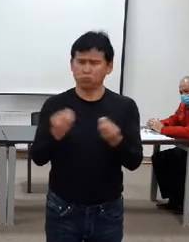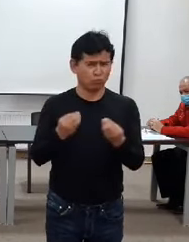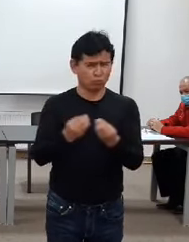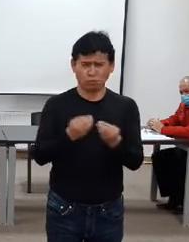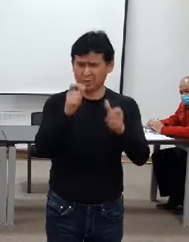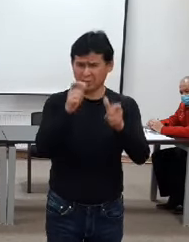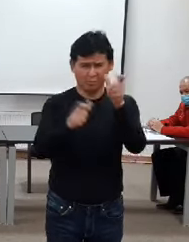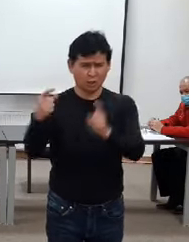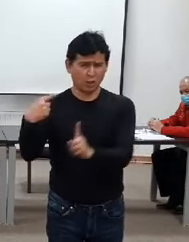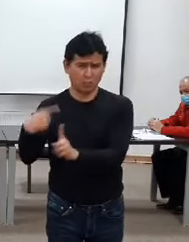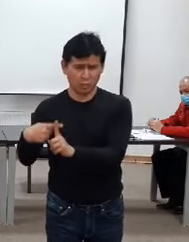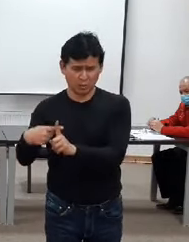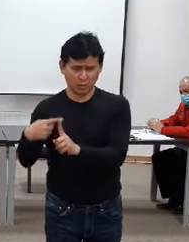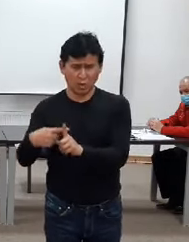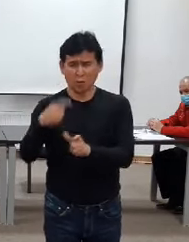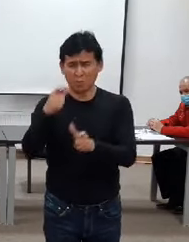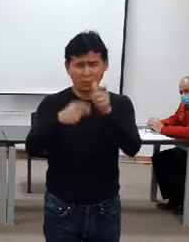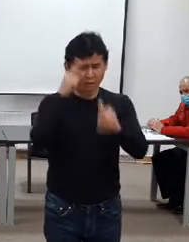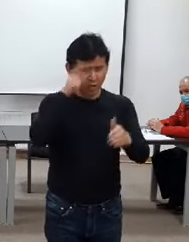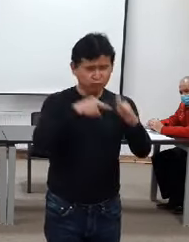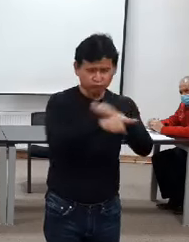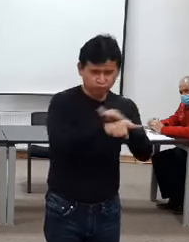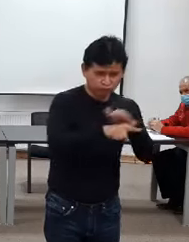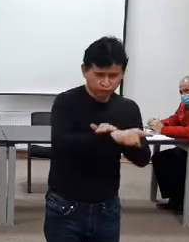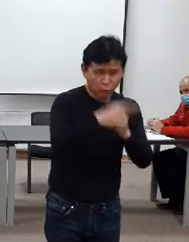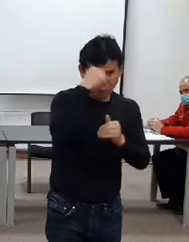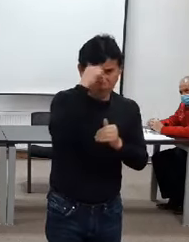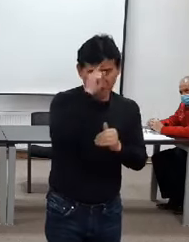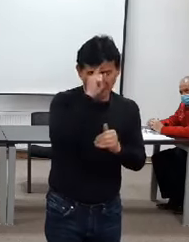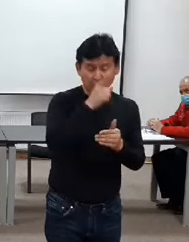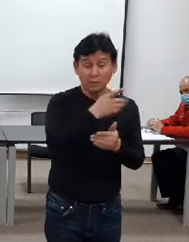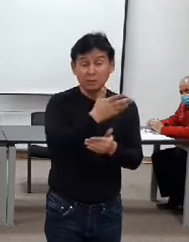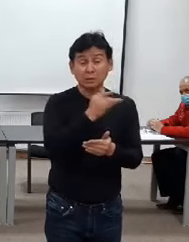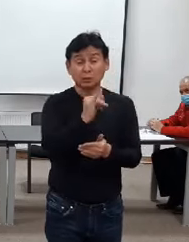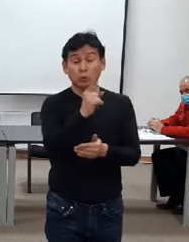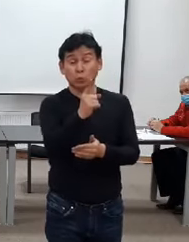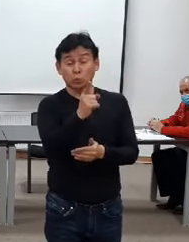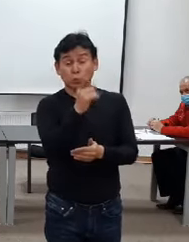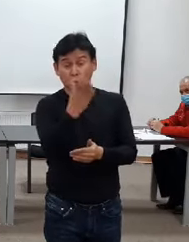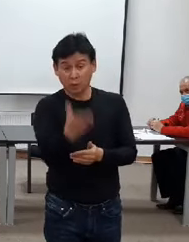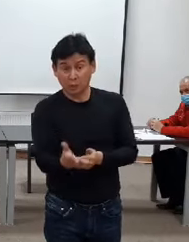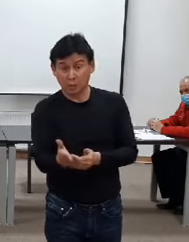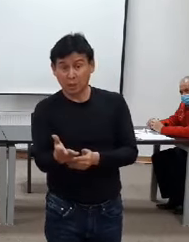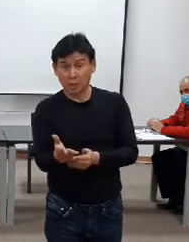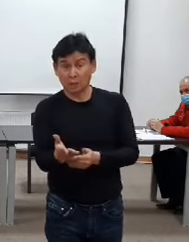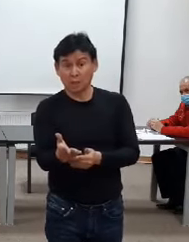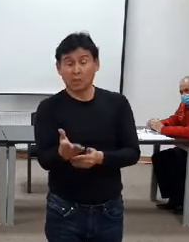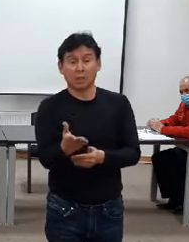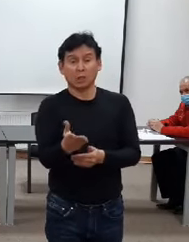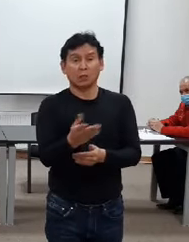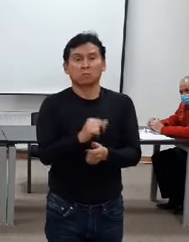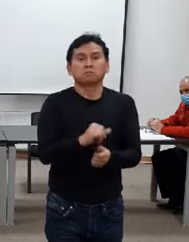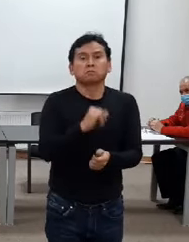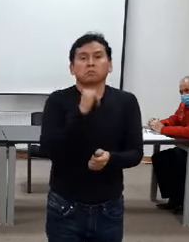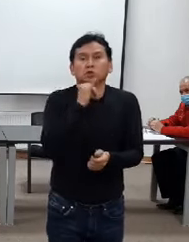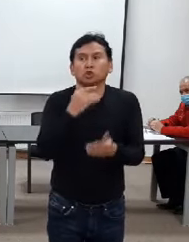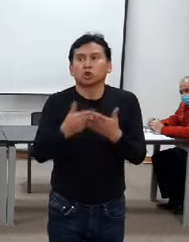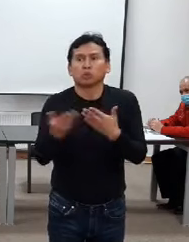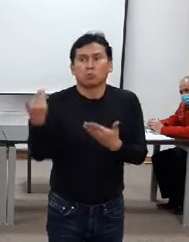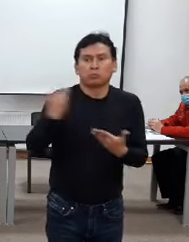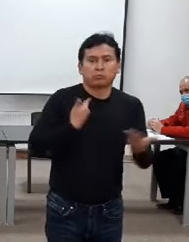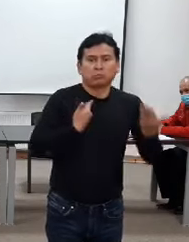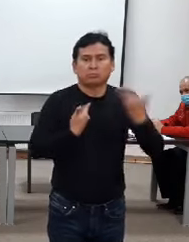casos activos en la región, con pacientes hospitalizados, en donde si usted se contagia probablemente no va a poder saber dónde se